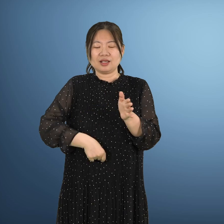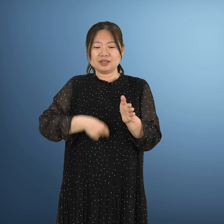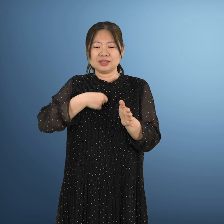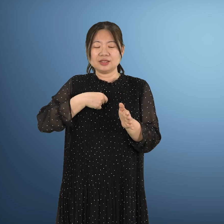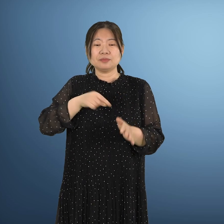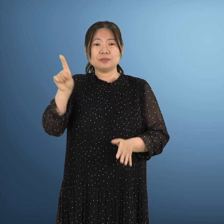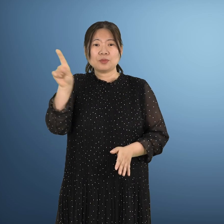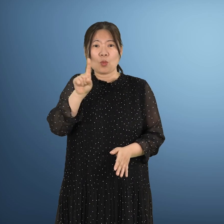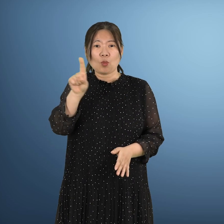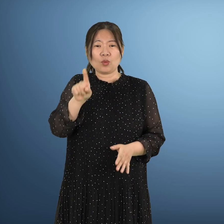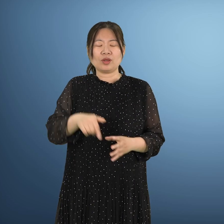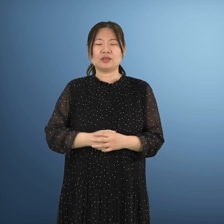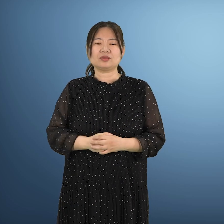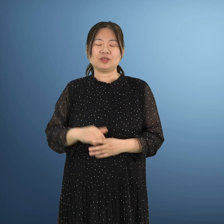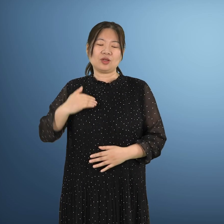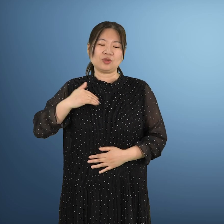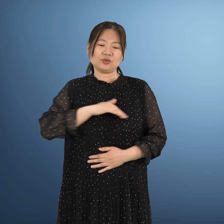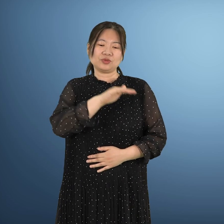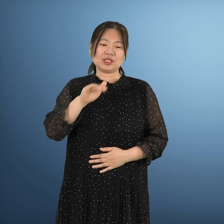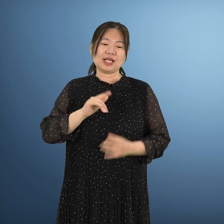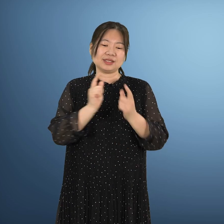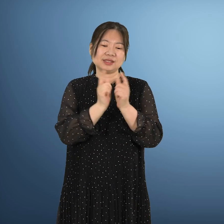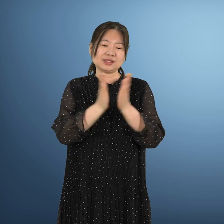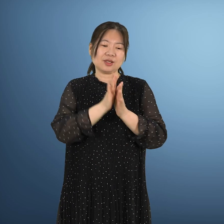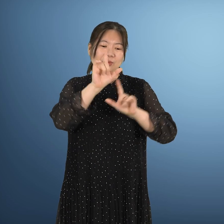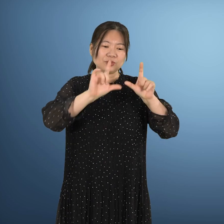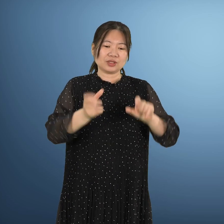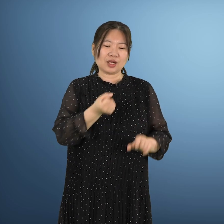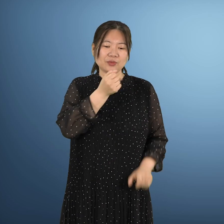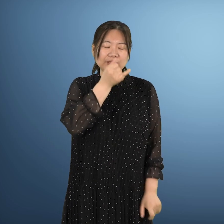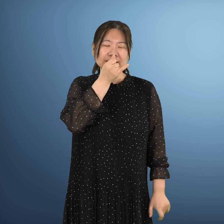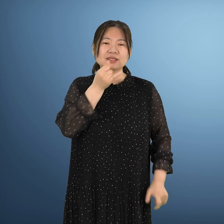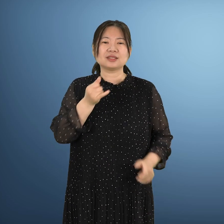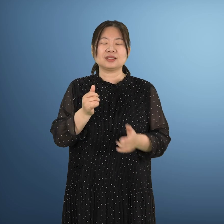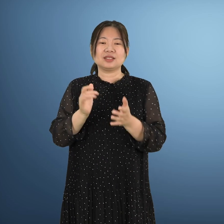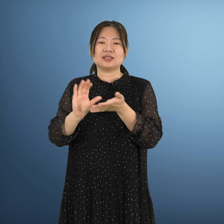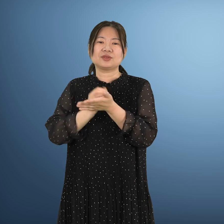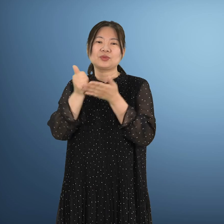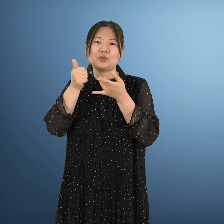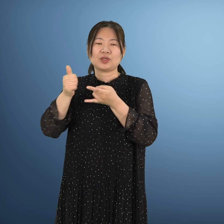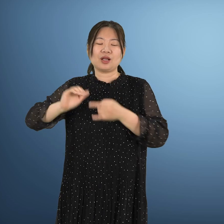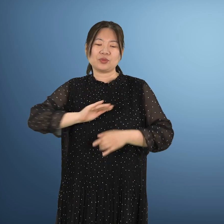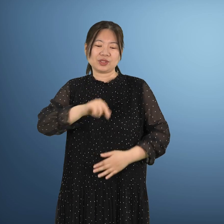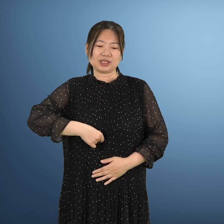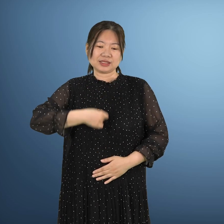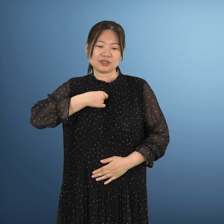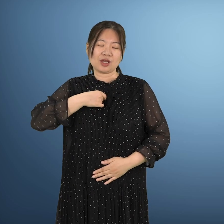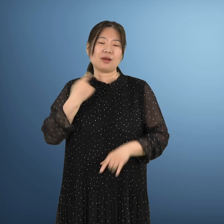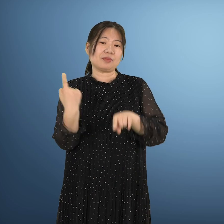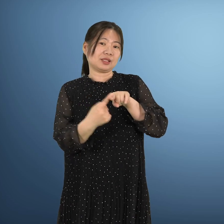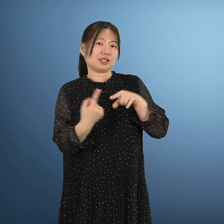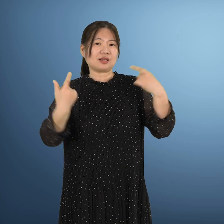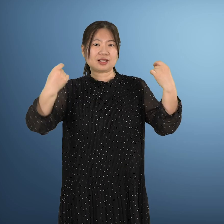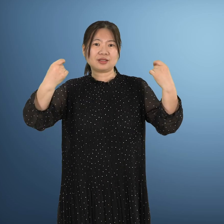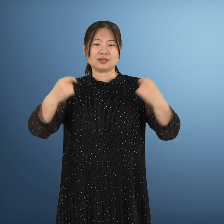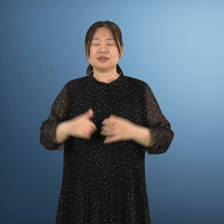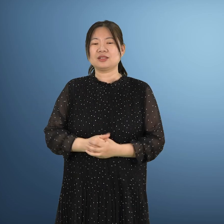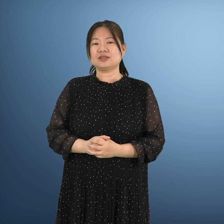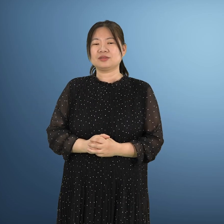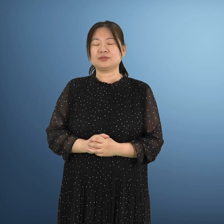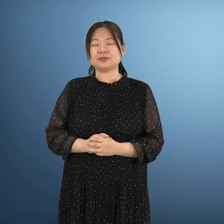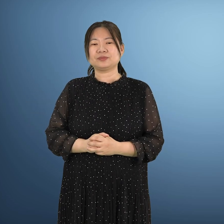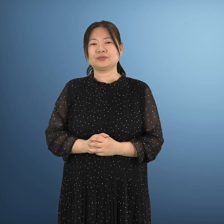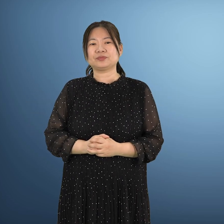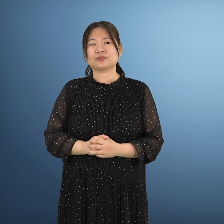의는 우리의 실체이신 그리스도가 우리의 의라고 말씀을 드렸어요.